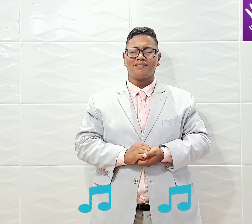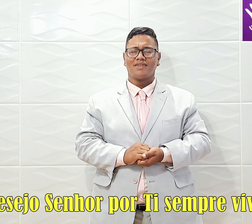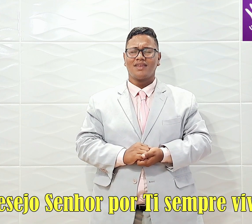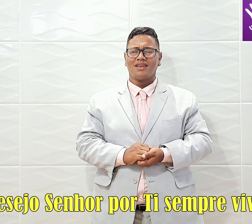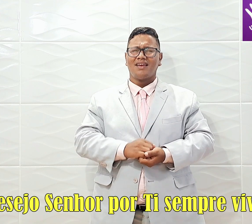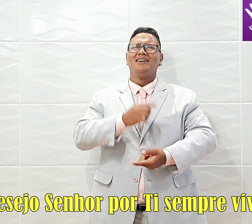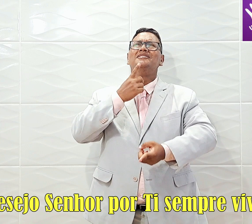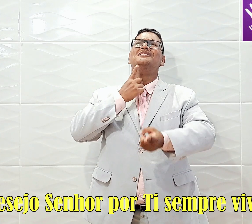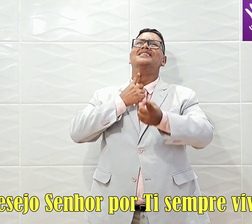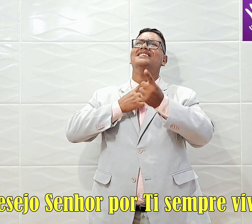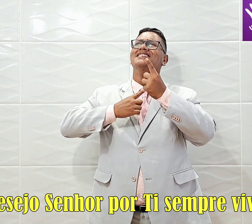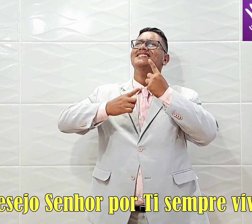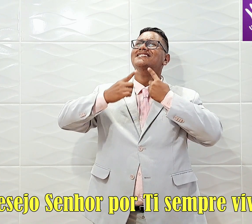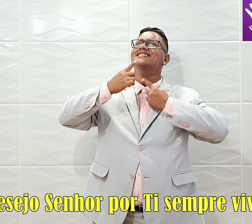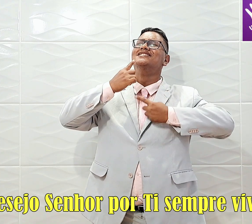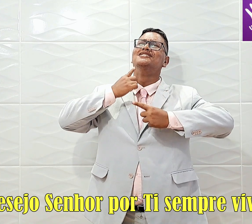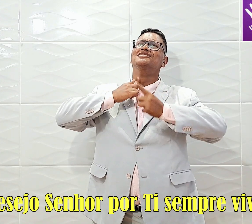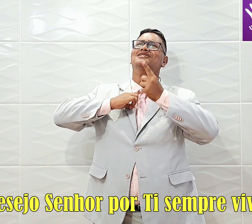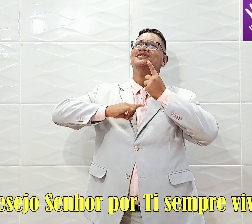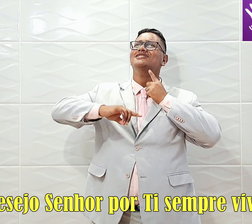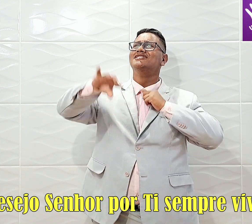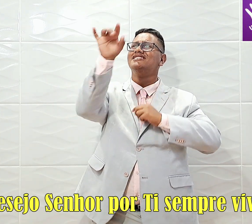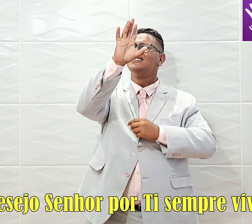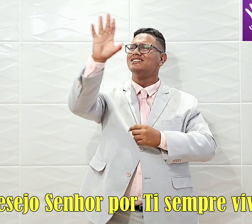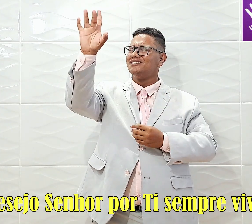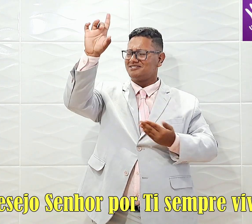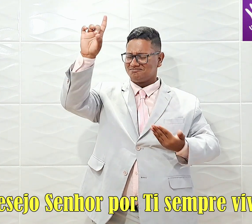Eu desejo, Senhor,